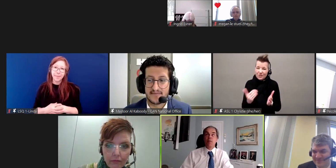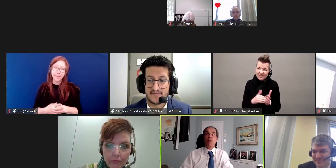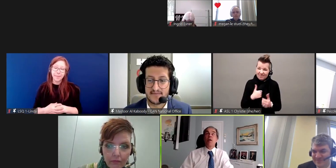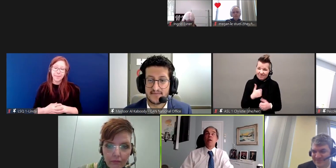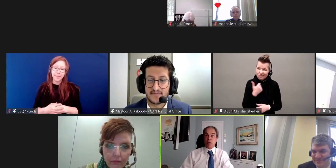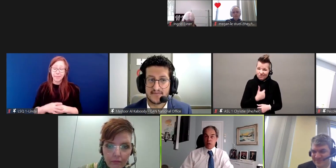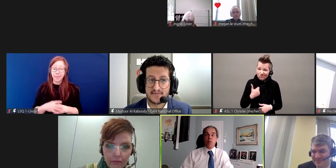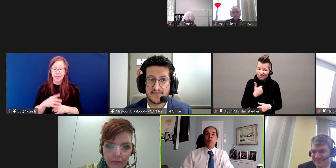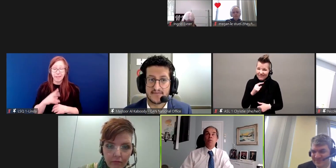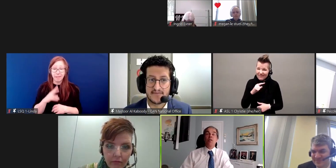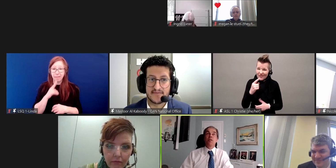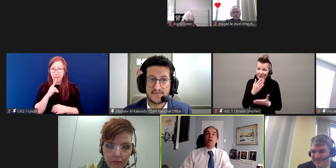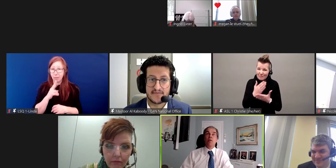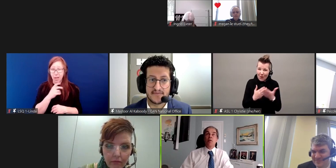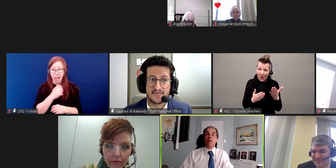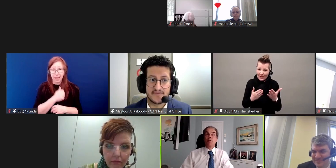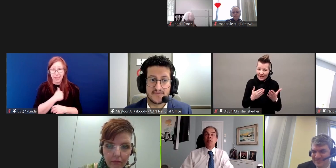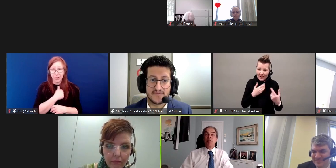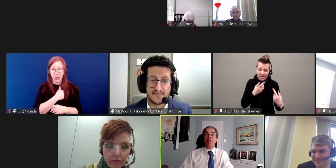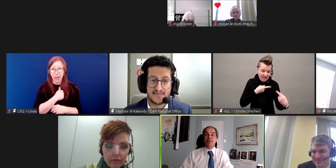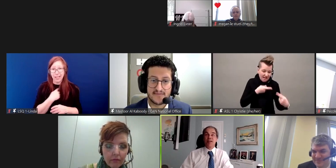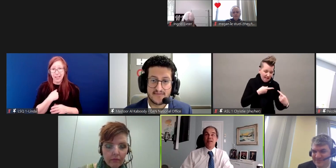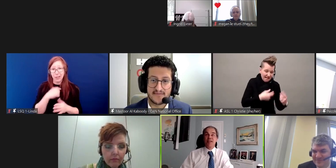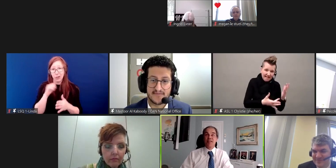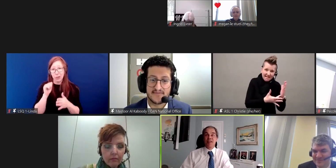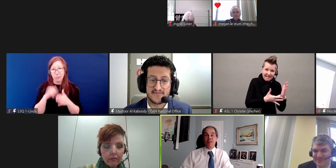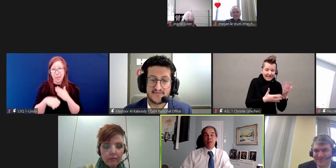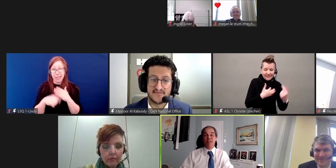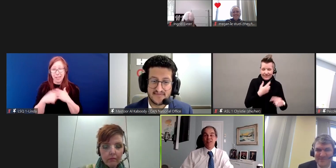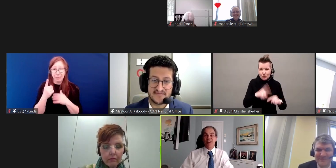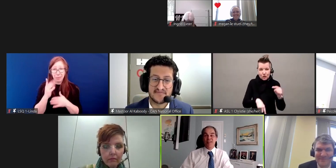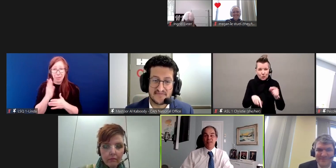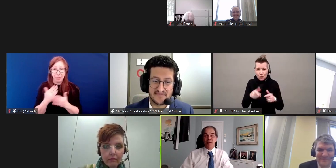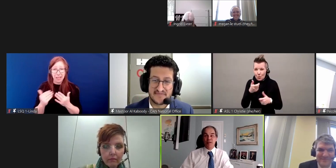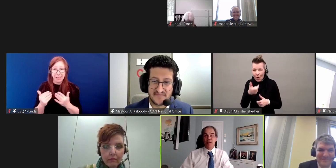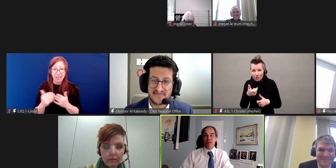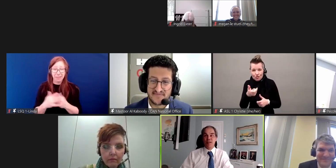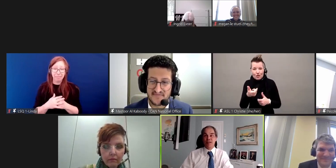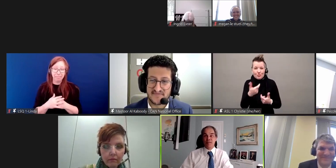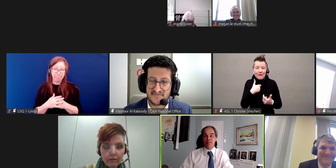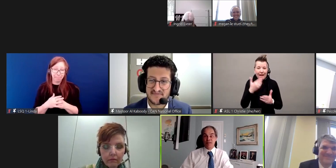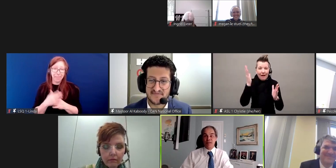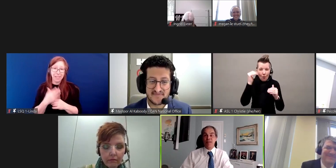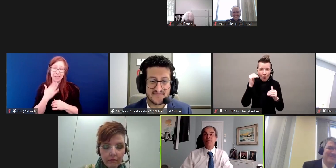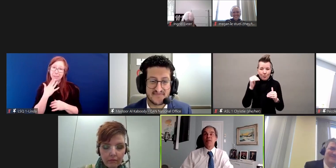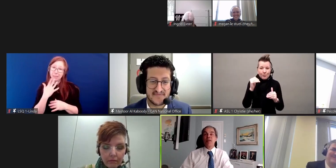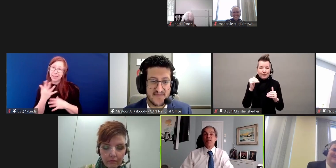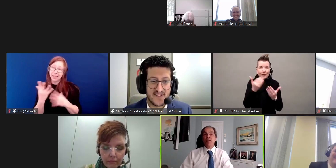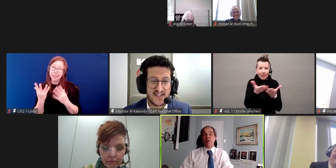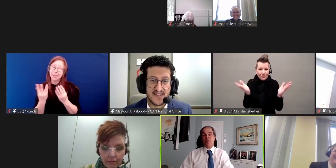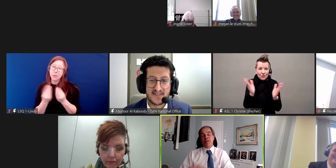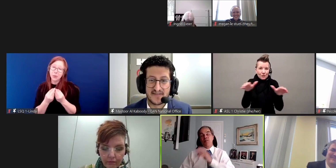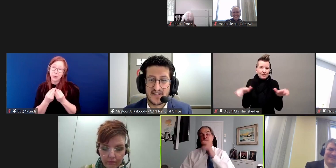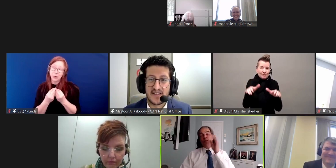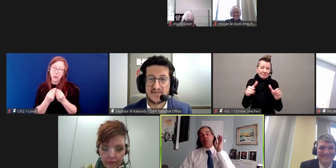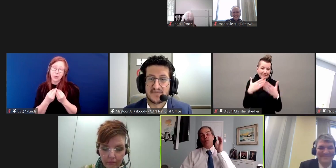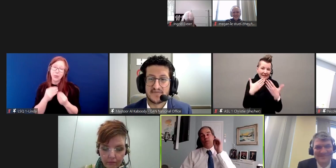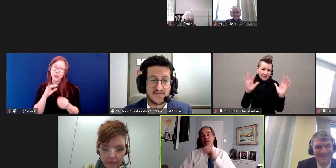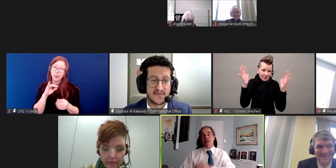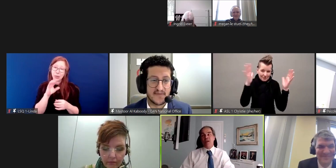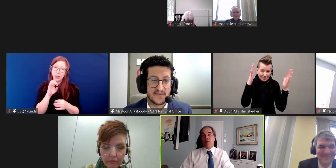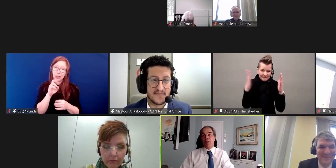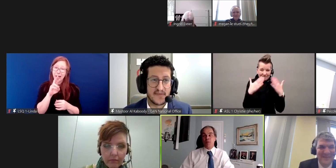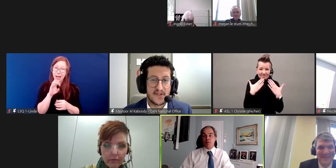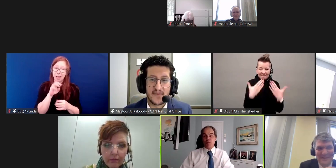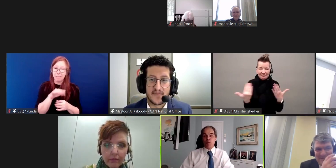Je suis vraiment désolée d'avoir raté la première partie et merci encore, Jeremy, d'avoir